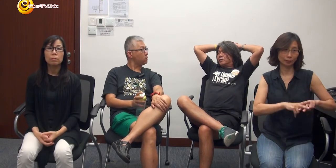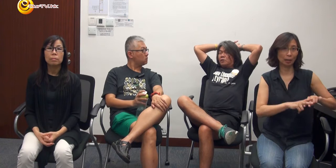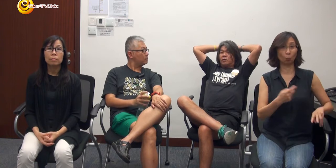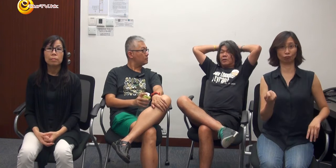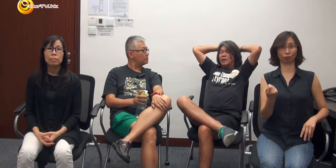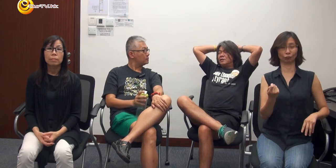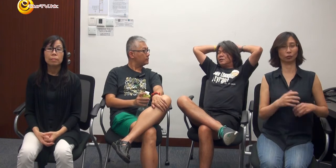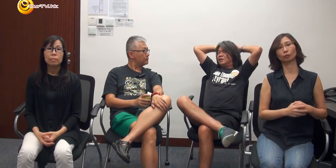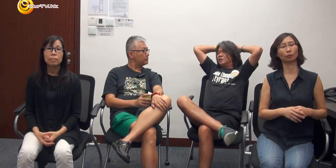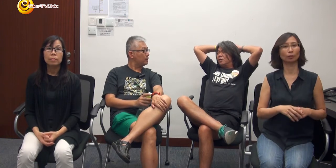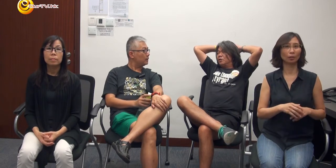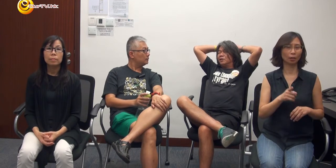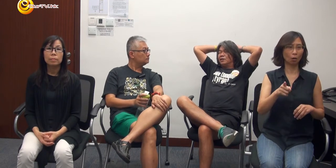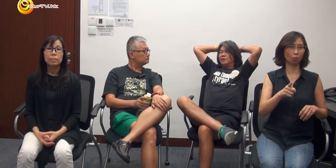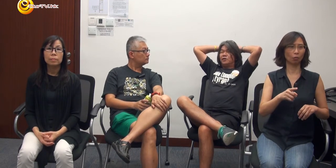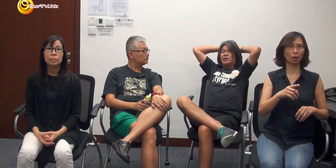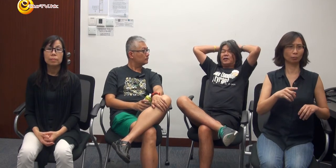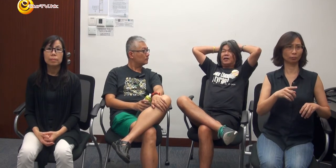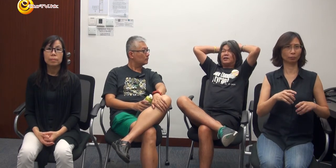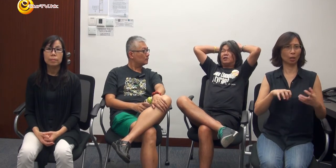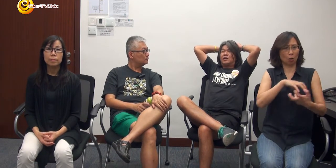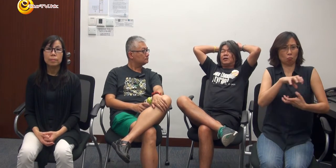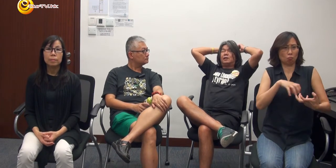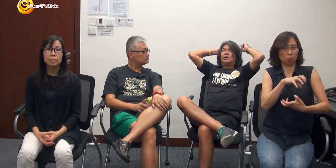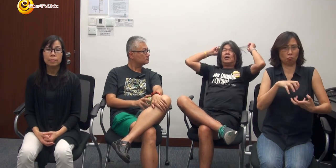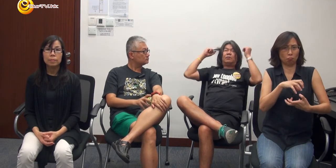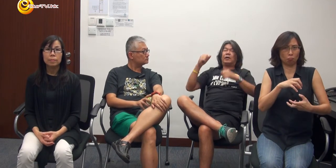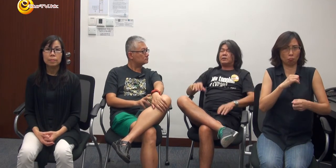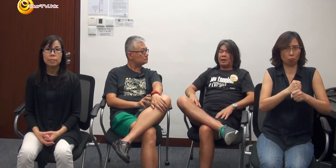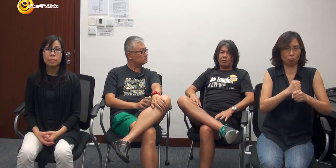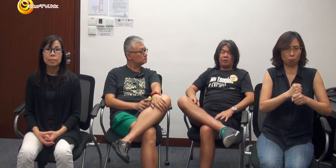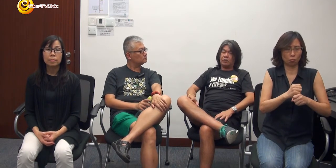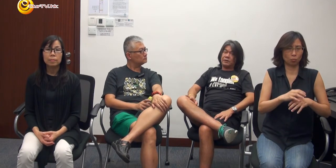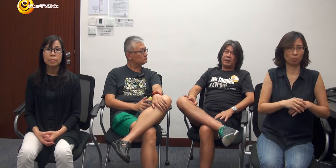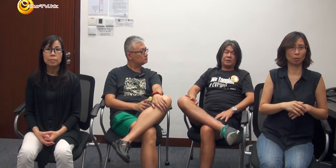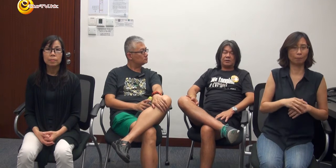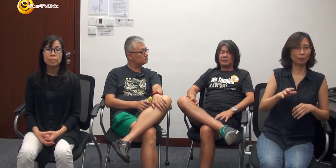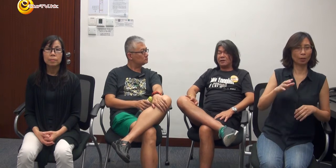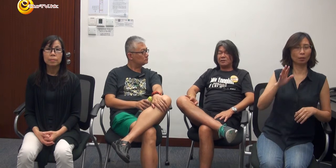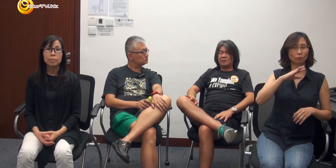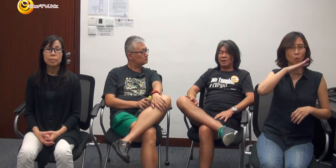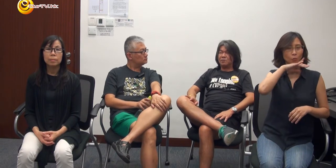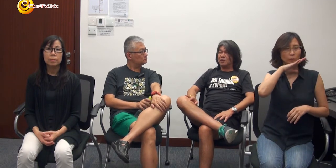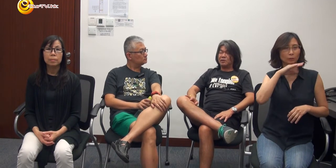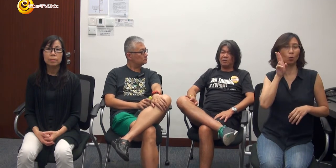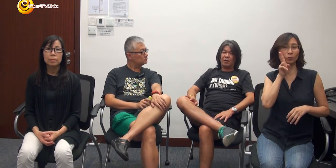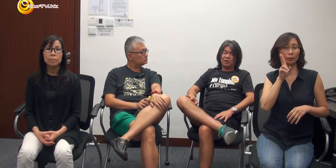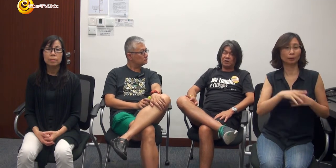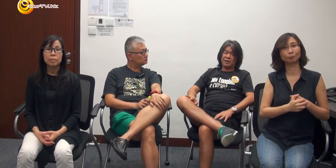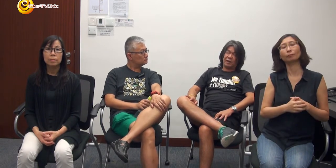叫做尋釁滋事，再 即 係好似大陸啲即係維權律師啊，而家就新黑五類就弱勢社群